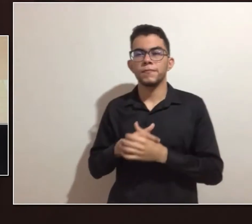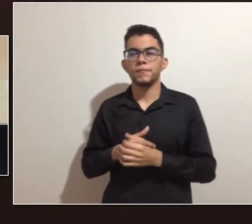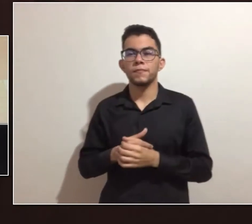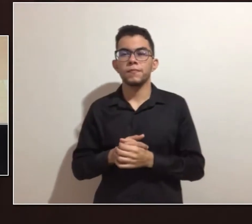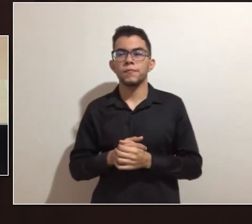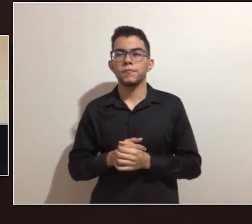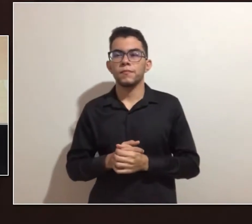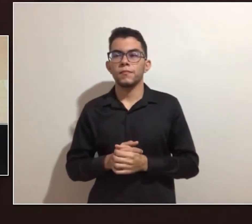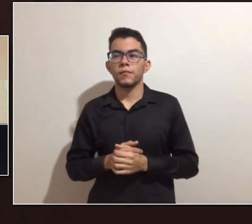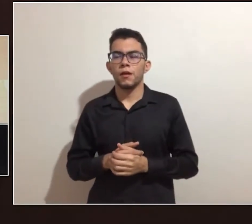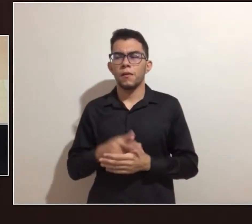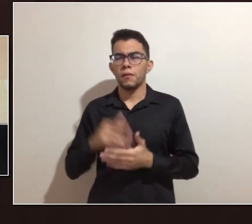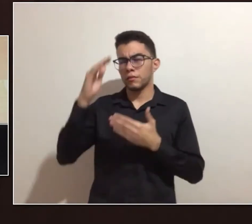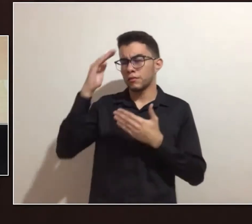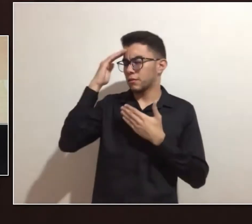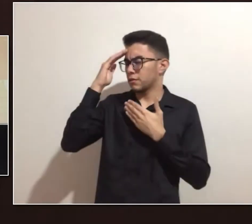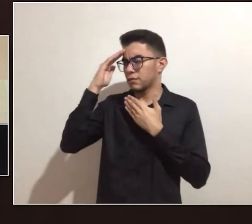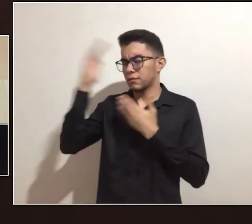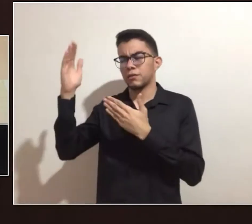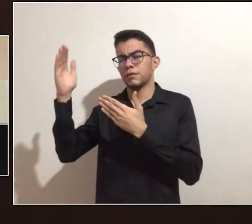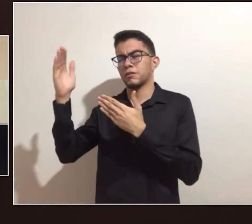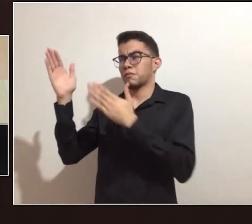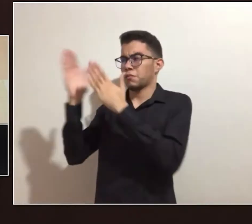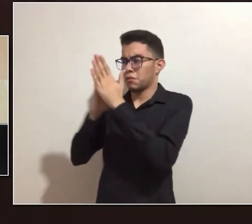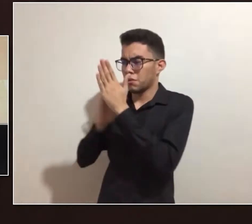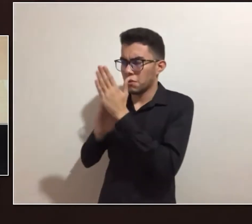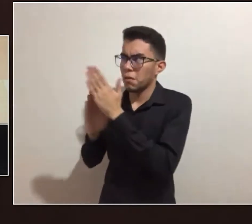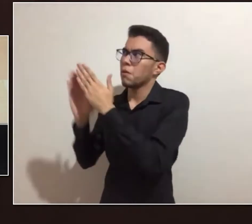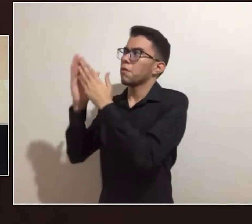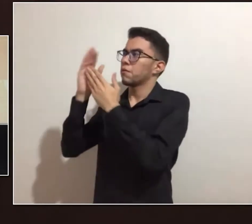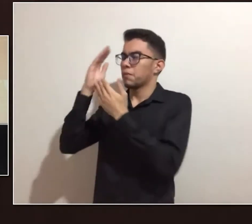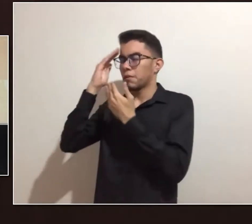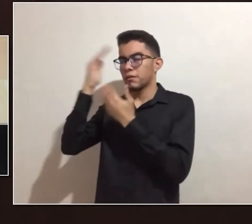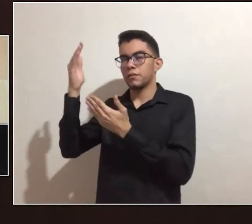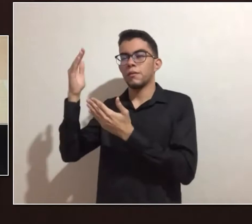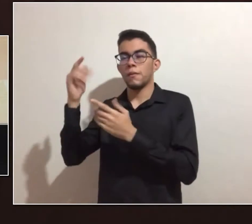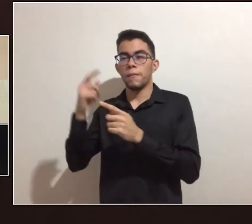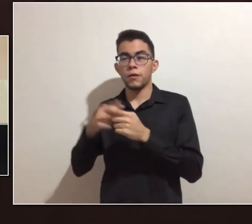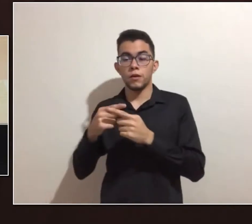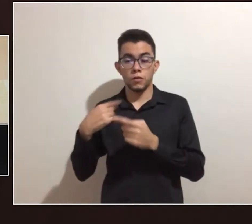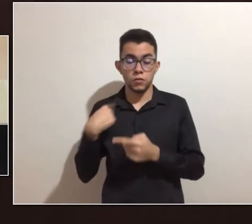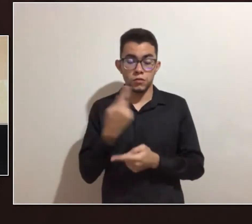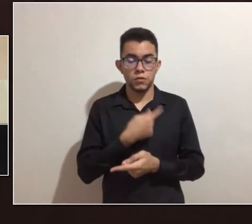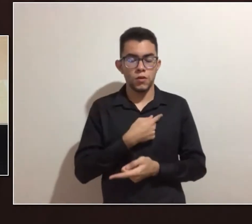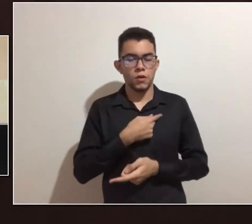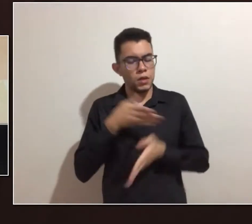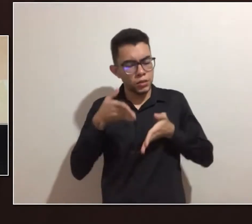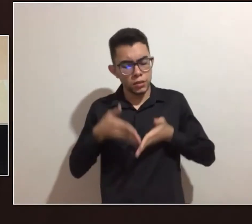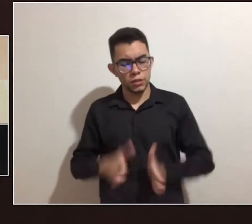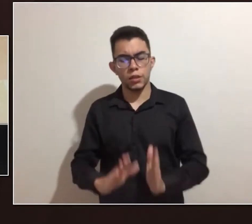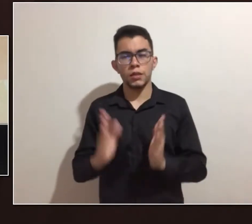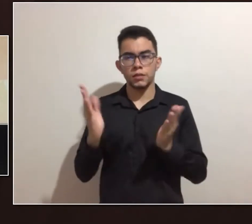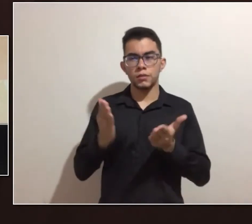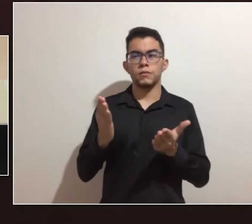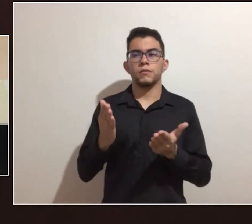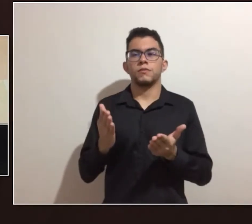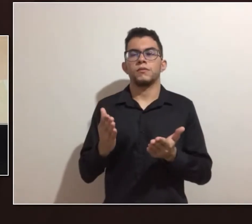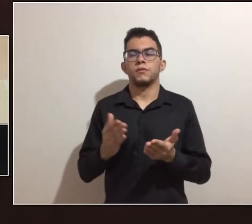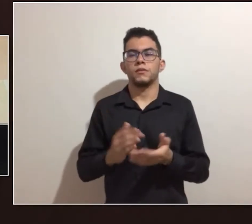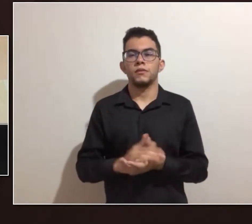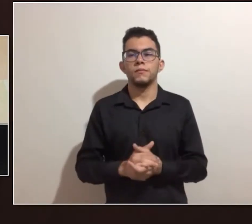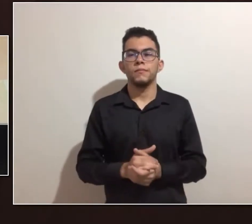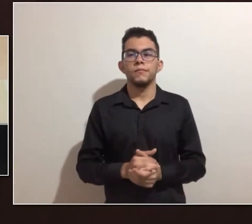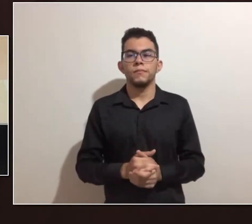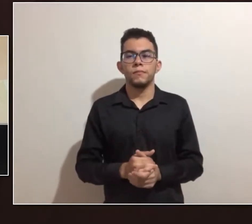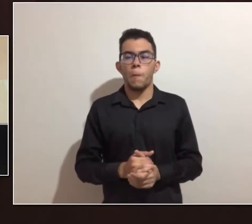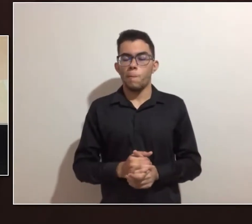nesta época, porque com a igreja em Filadélfia, né, segundo Andrew Miller, no